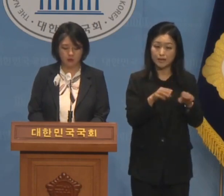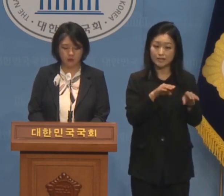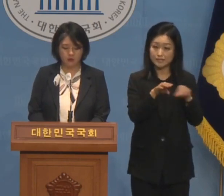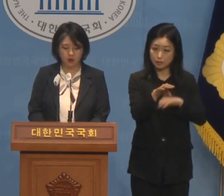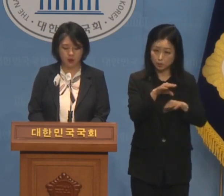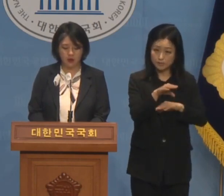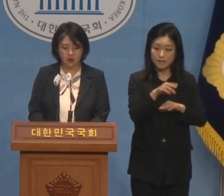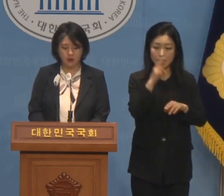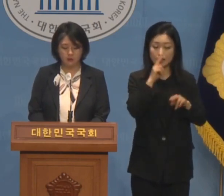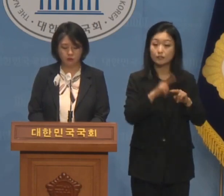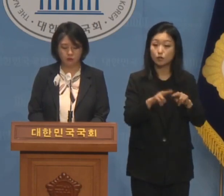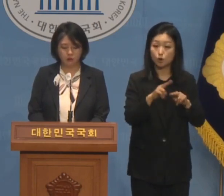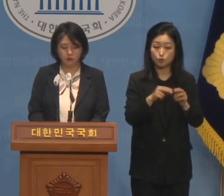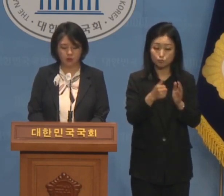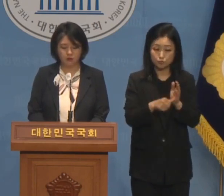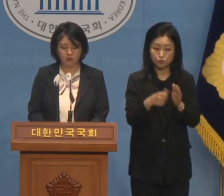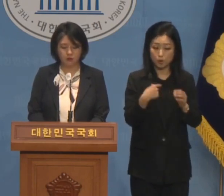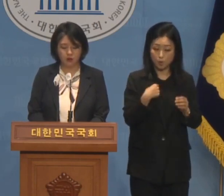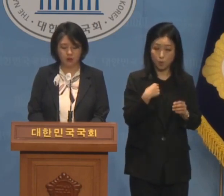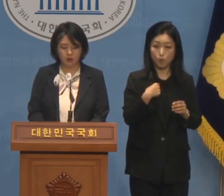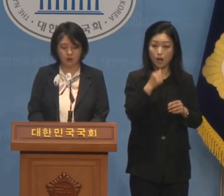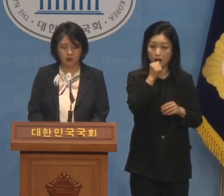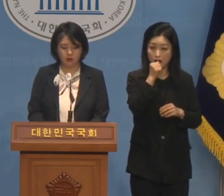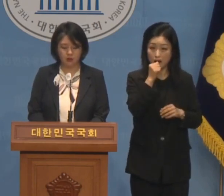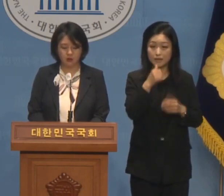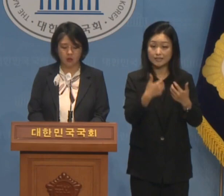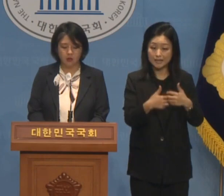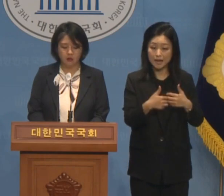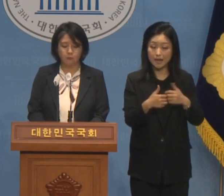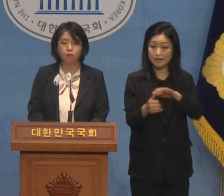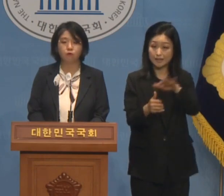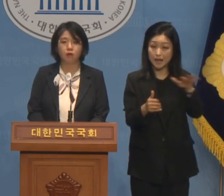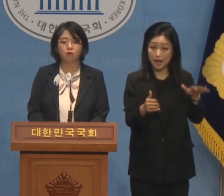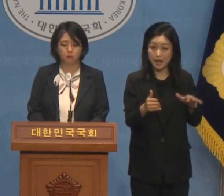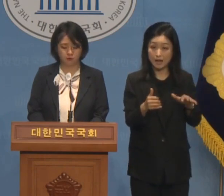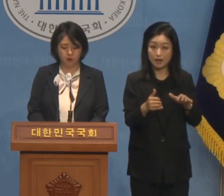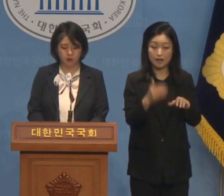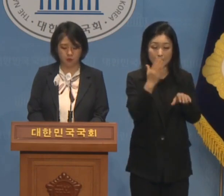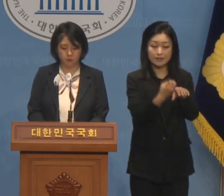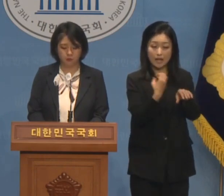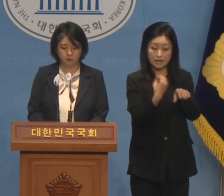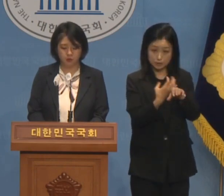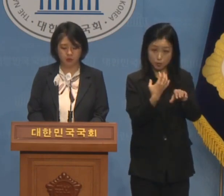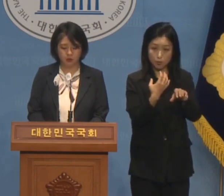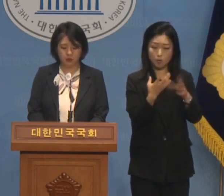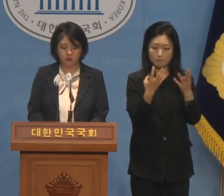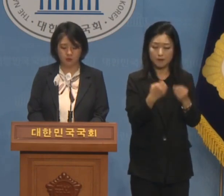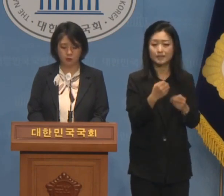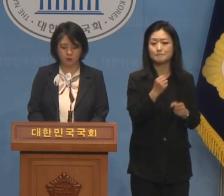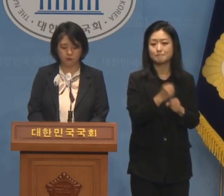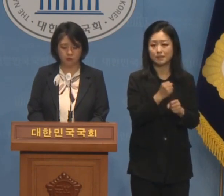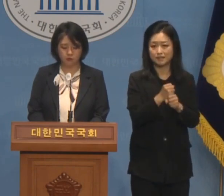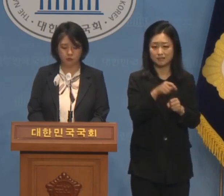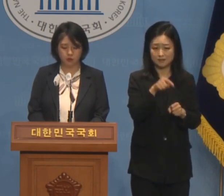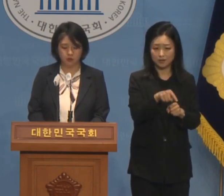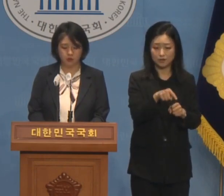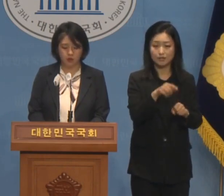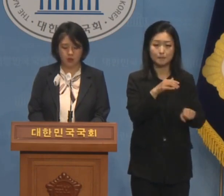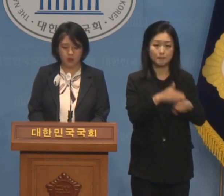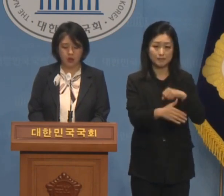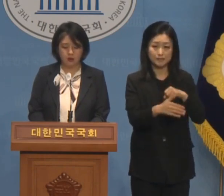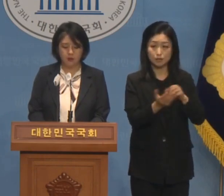자동차, 석유화학, 석유정제, 철강, 기계 등 대부분 탄소 배출량이 높은 우리나라의 제조업 수출